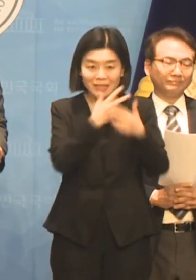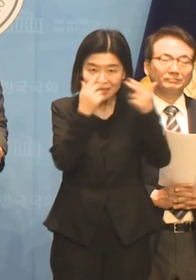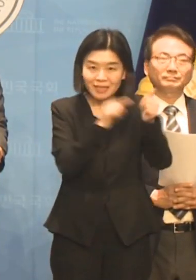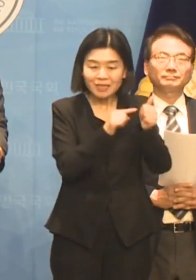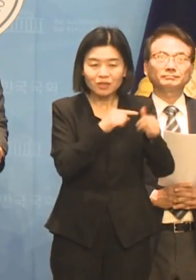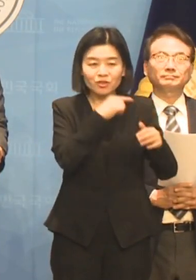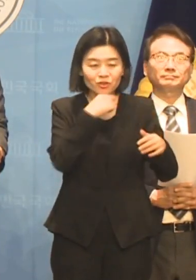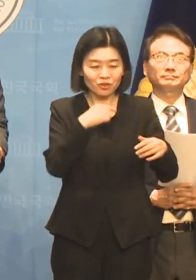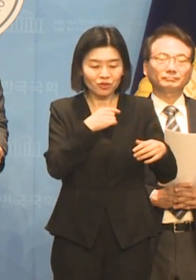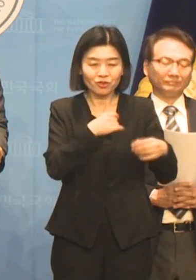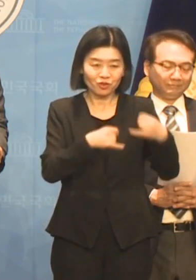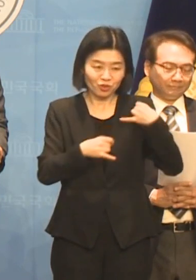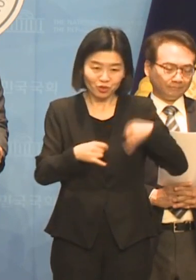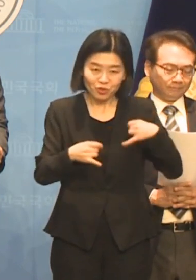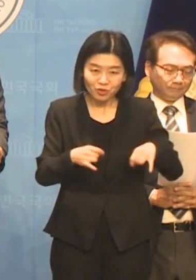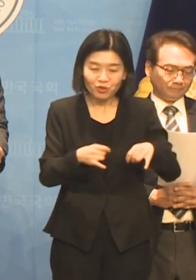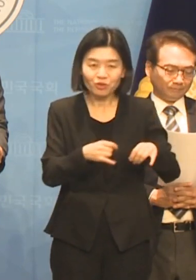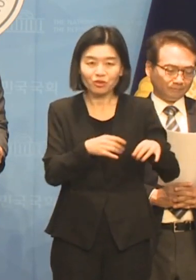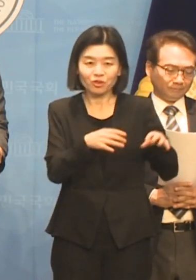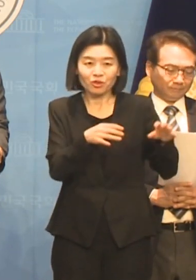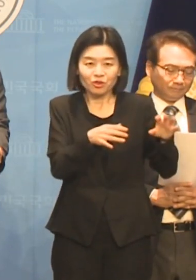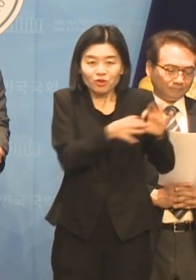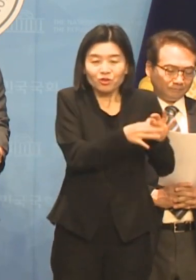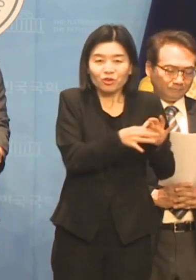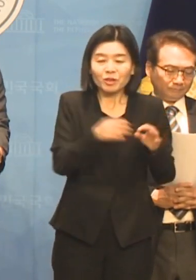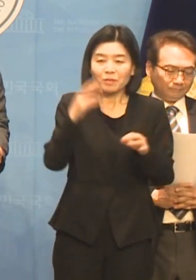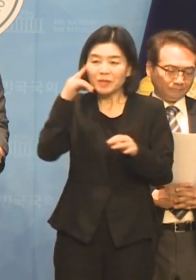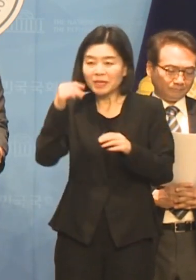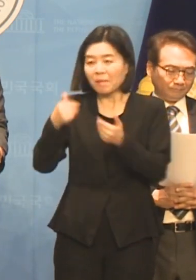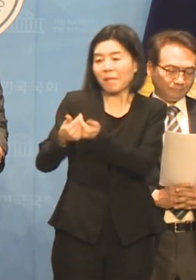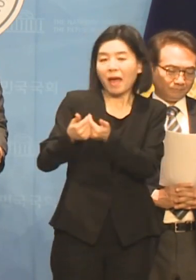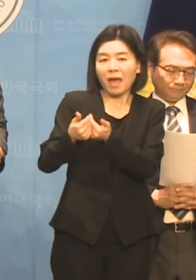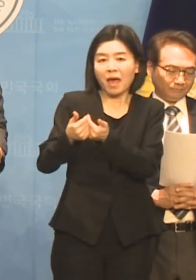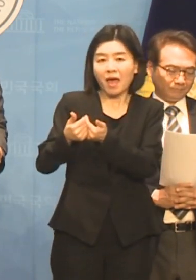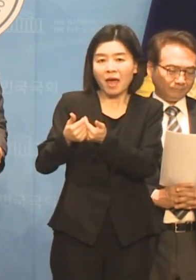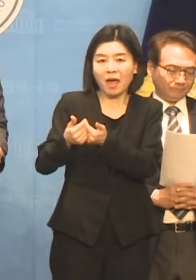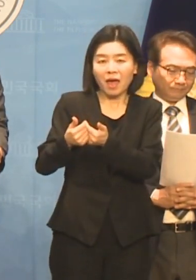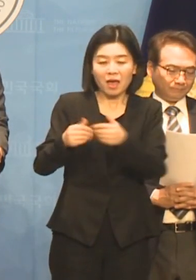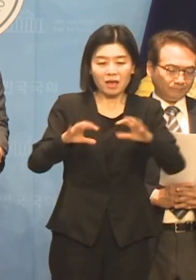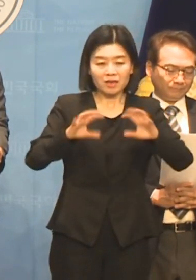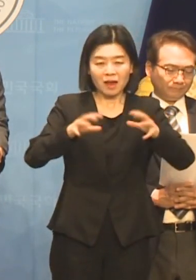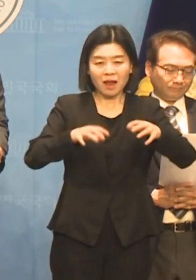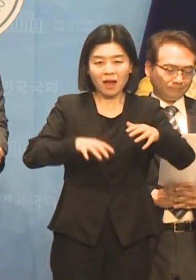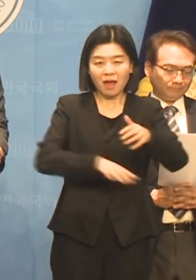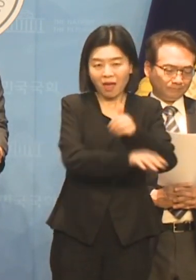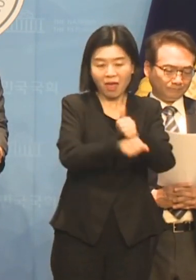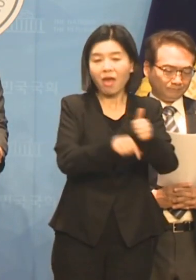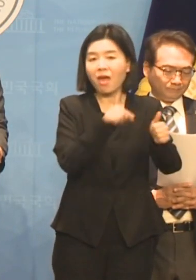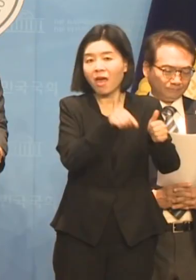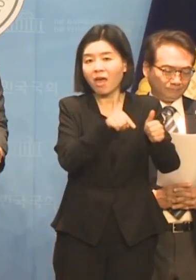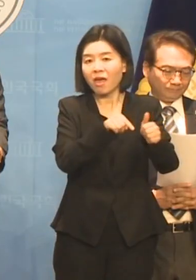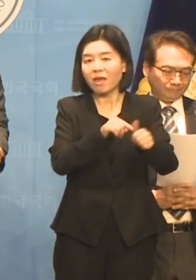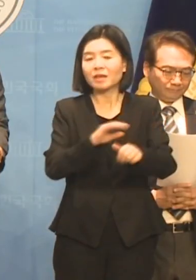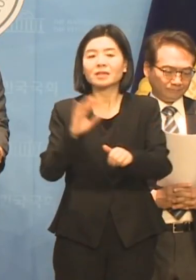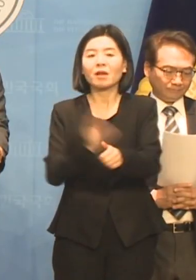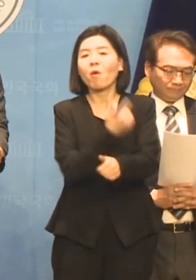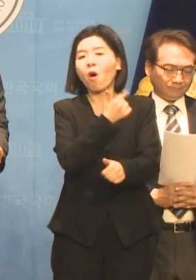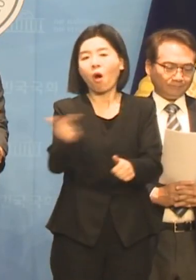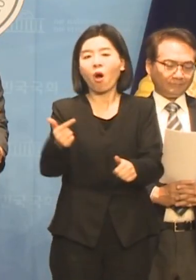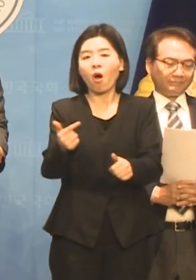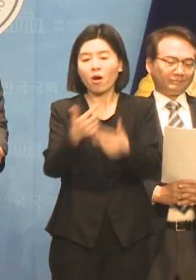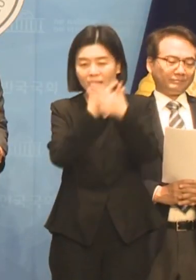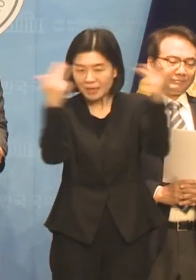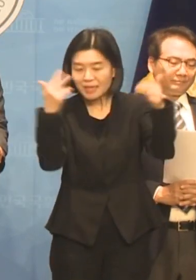대표와 민주당이 국정을 장악한 것이 가장 큰 원인이라며 기승전 이재명,